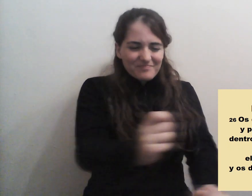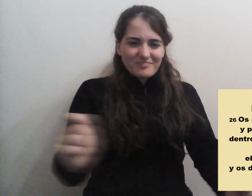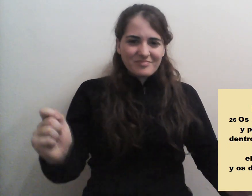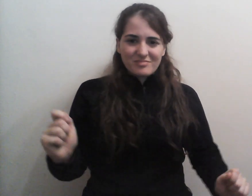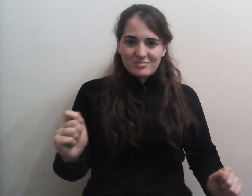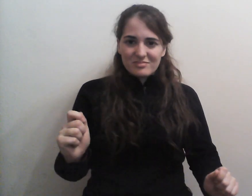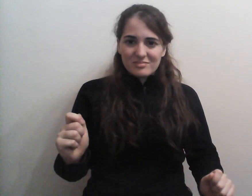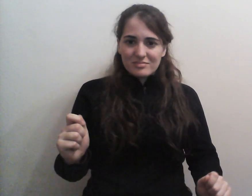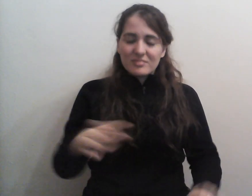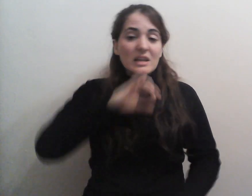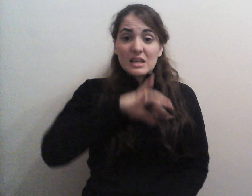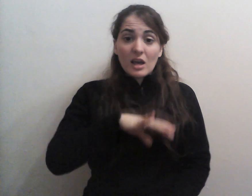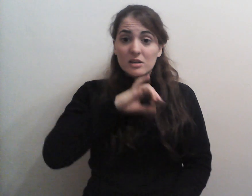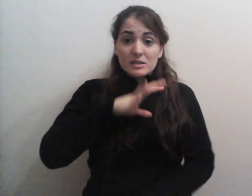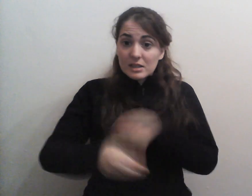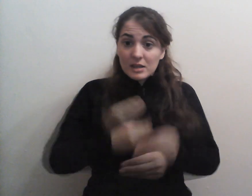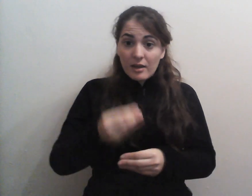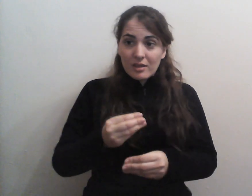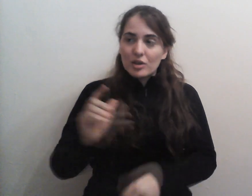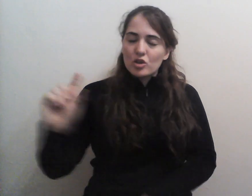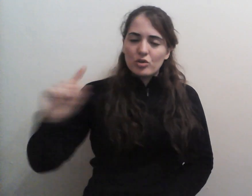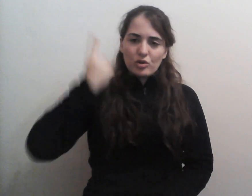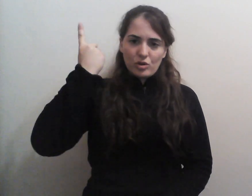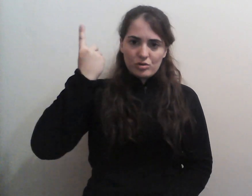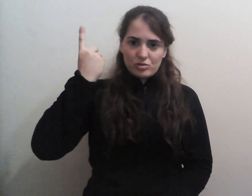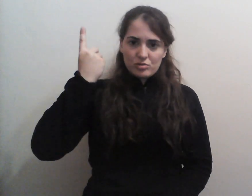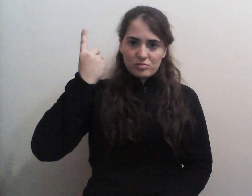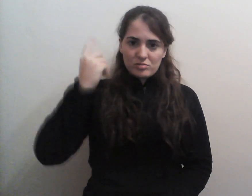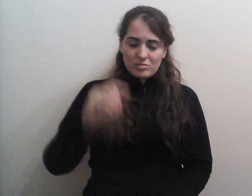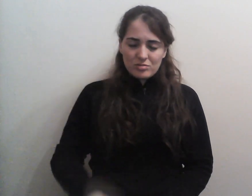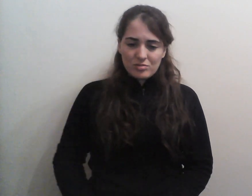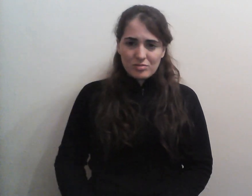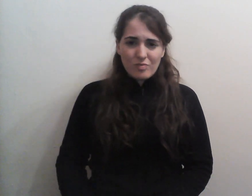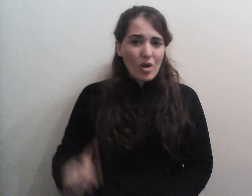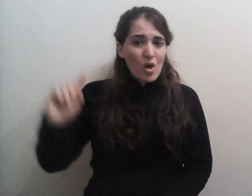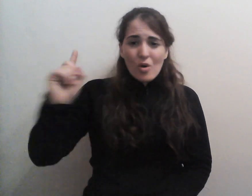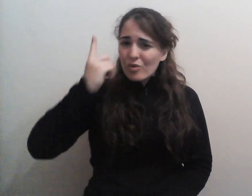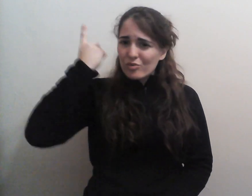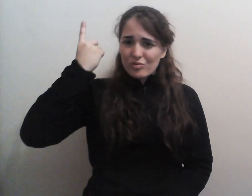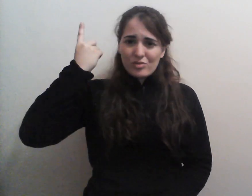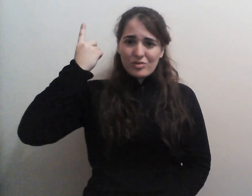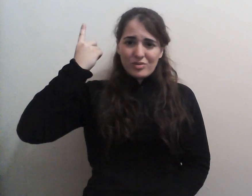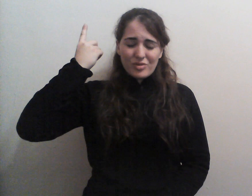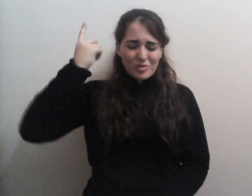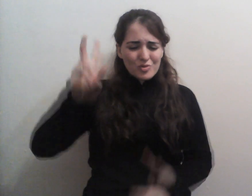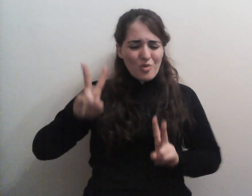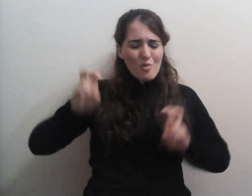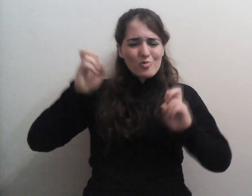hace? Lo hace Dios. Yo te daré un nuevo corazón, yo te daré un nuevo espíritu, yo te